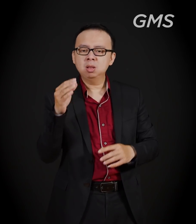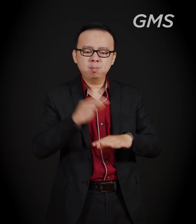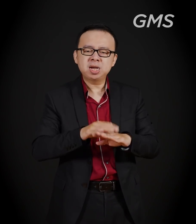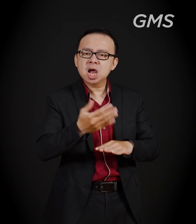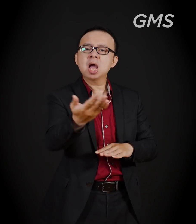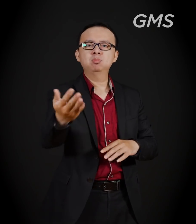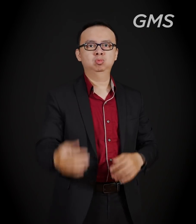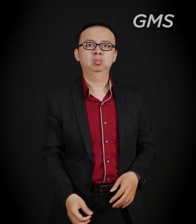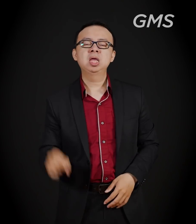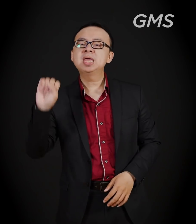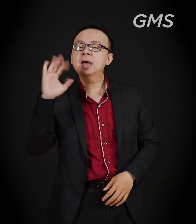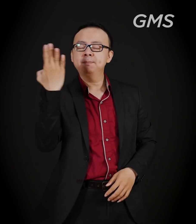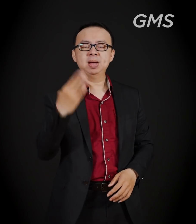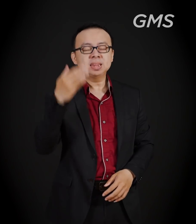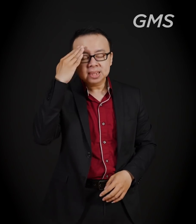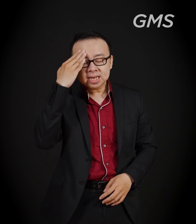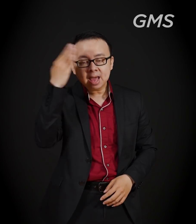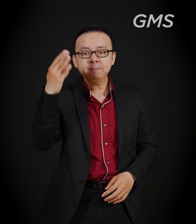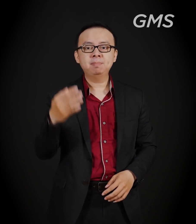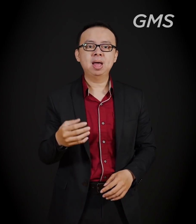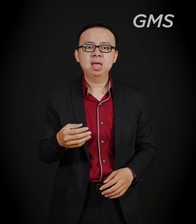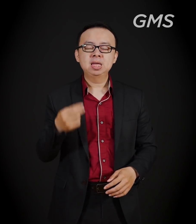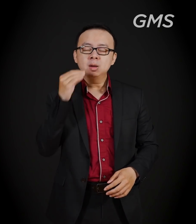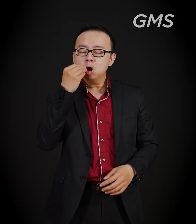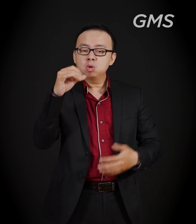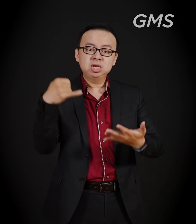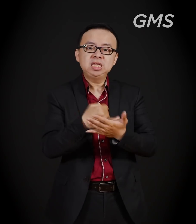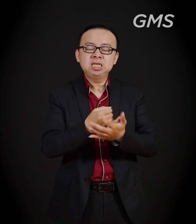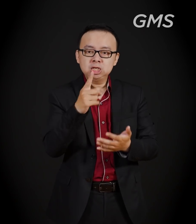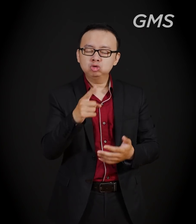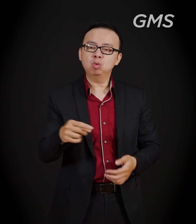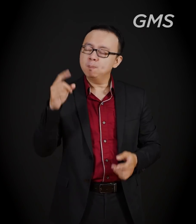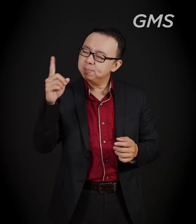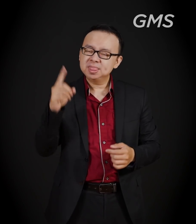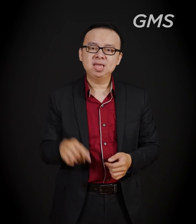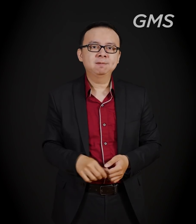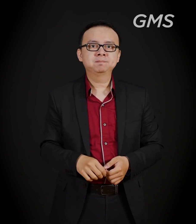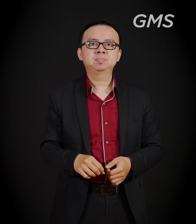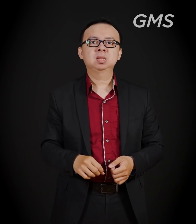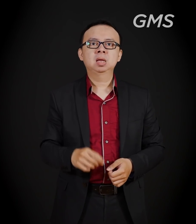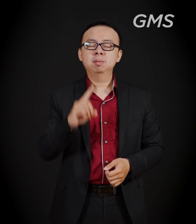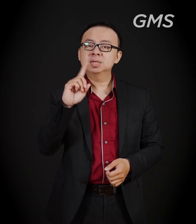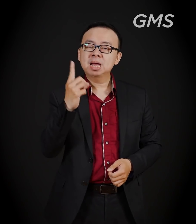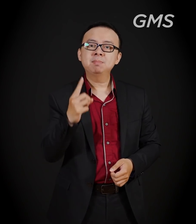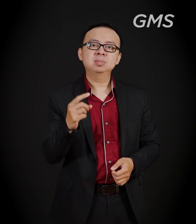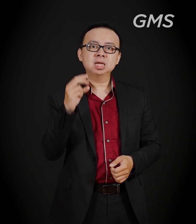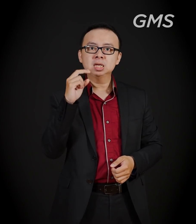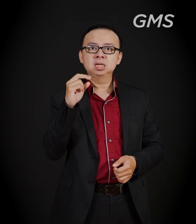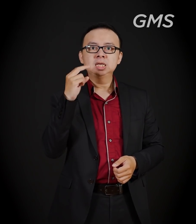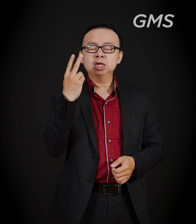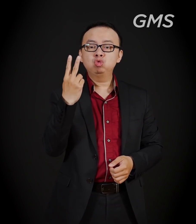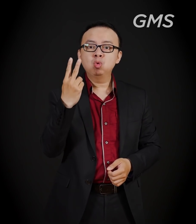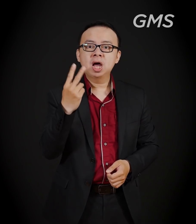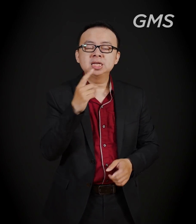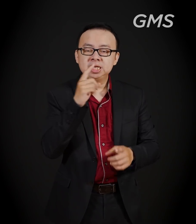mengapa mengabarkan Injil itu penting? Yang pertama karena Injil adalah berita baik. Yang kedua karena Injil adalah jawaban. Yang ketiga karena Injil adalah